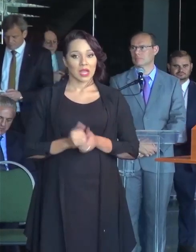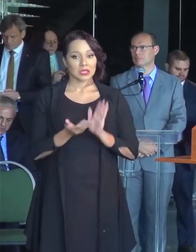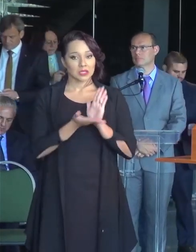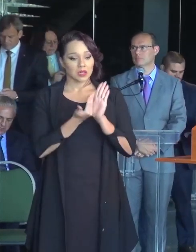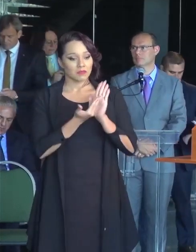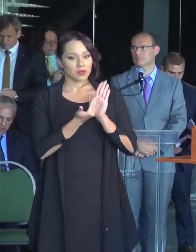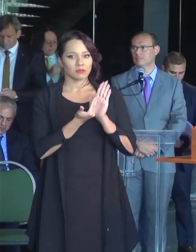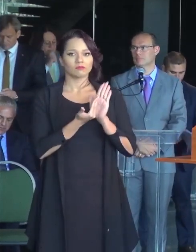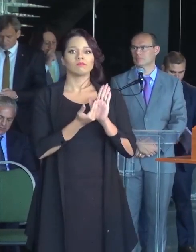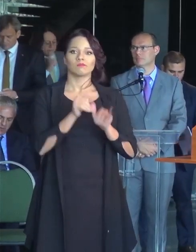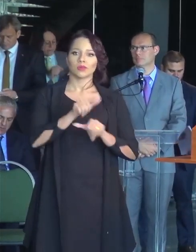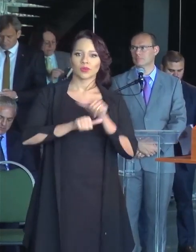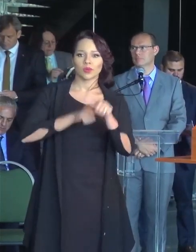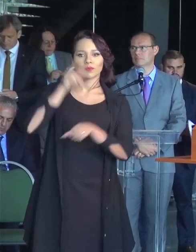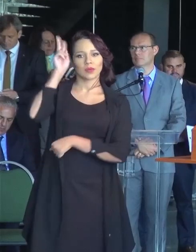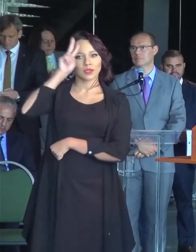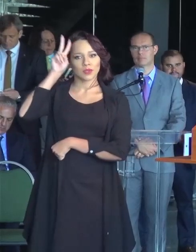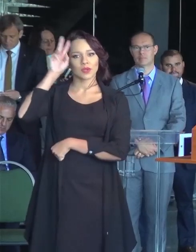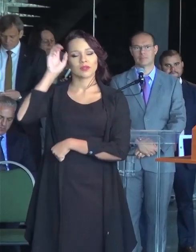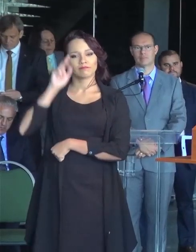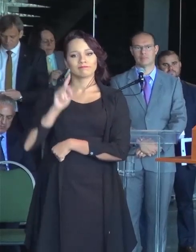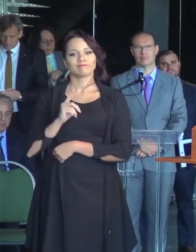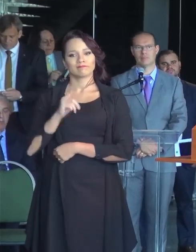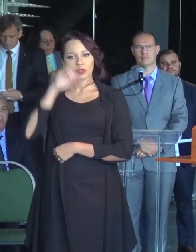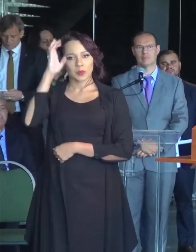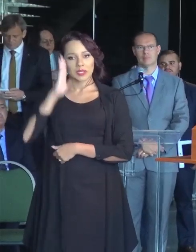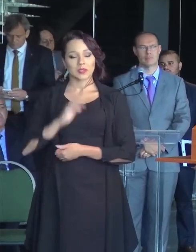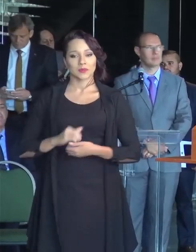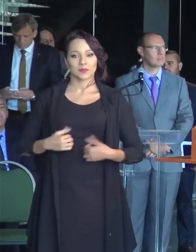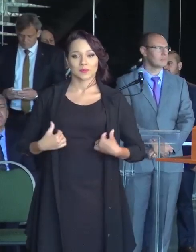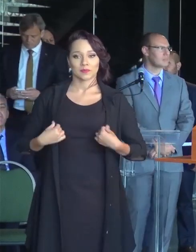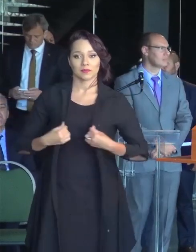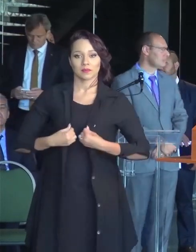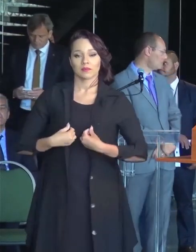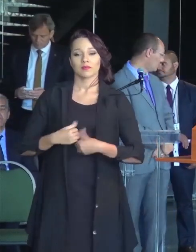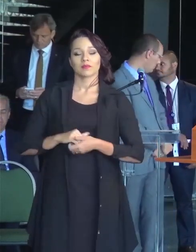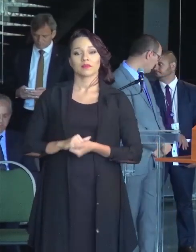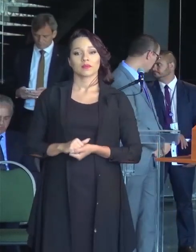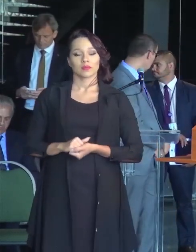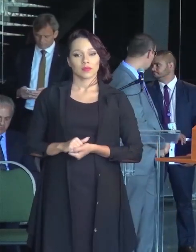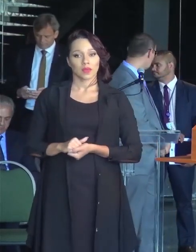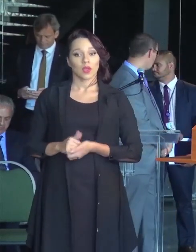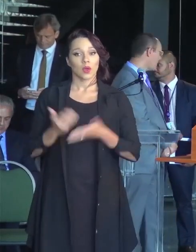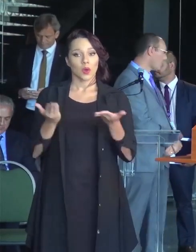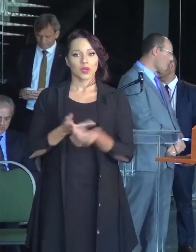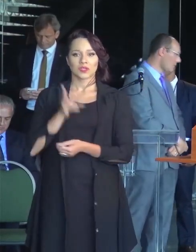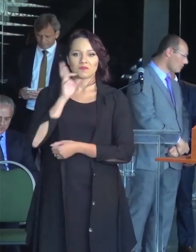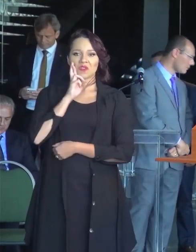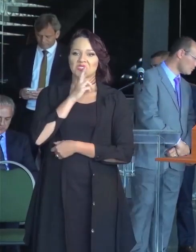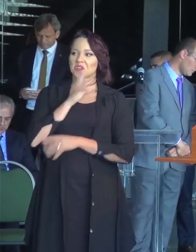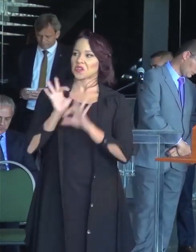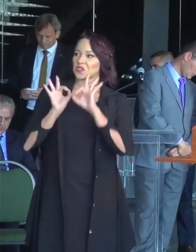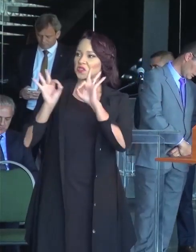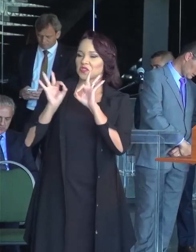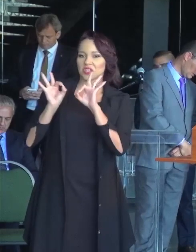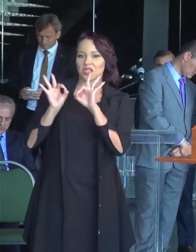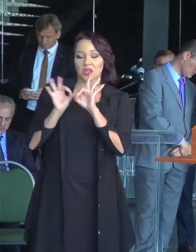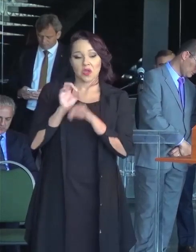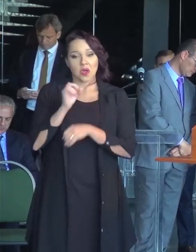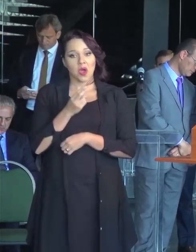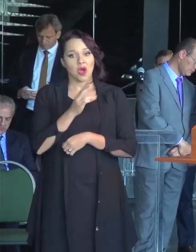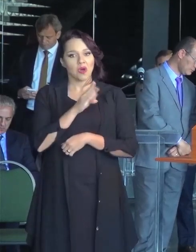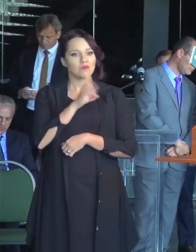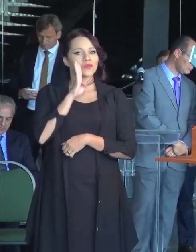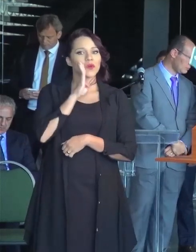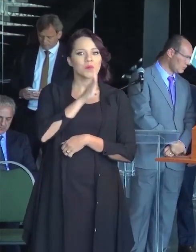Esse livrinho mudou a história do nosso país. Hoje, de um restaurante mais chique a um bar, isso aqui está amarrado